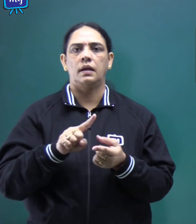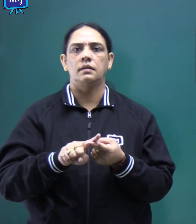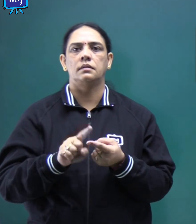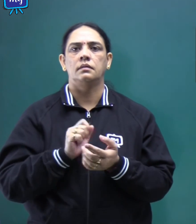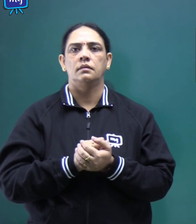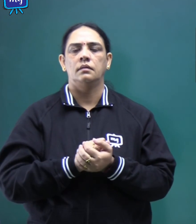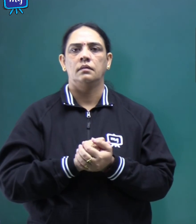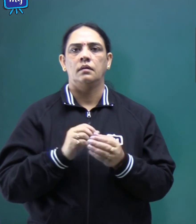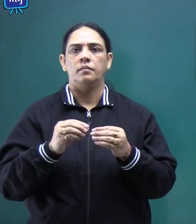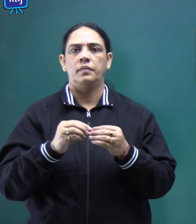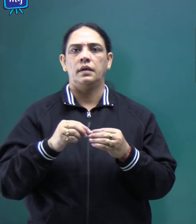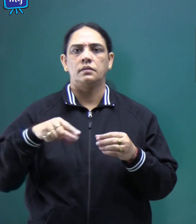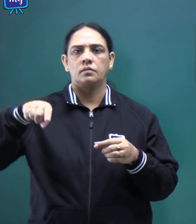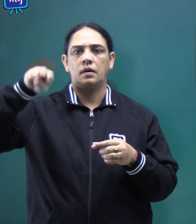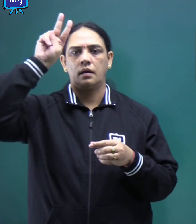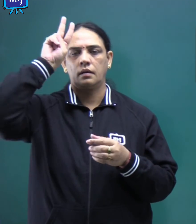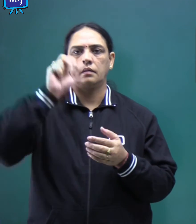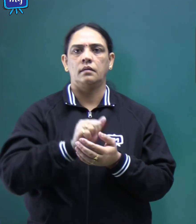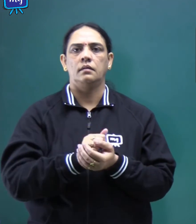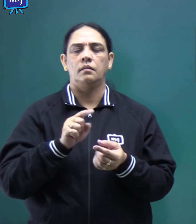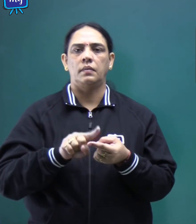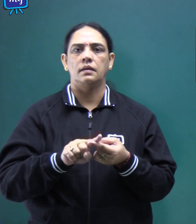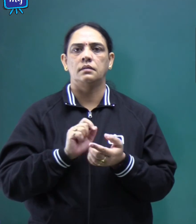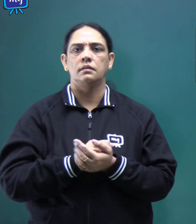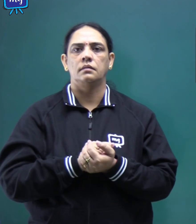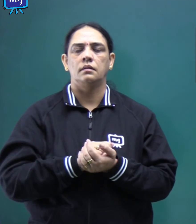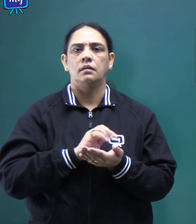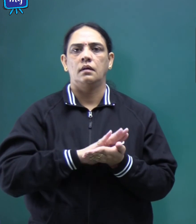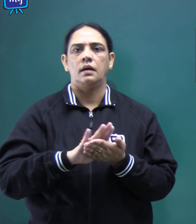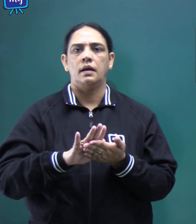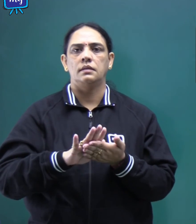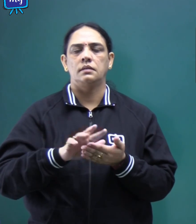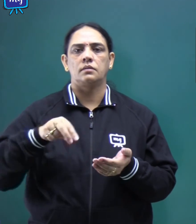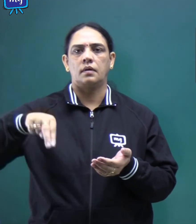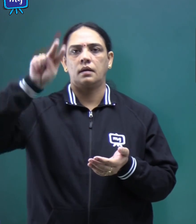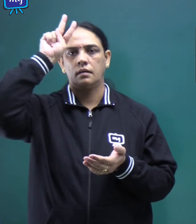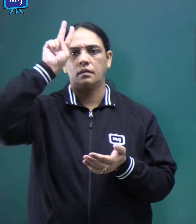प्लस चौड़ाई स्क्वायर प्लस ऊंचाई स्क्वायर।